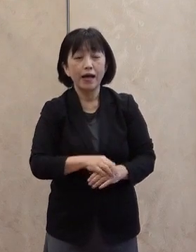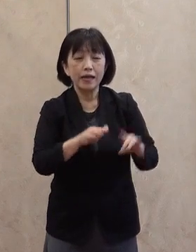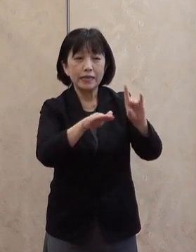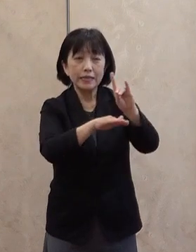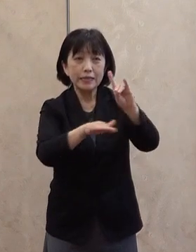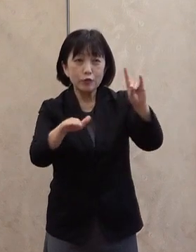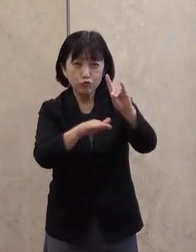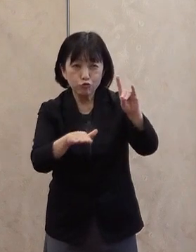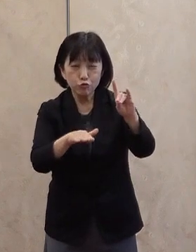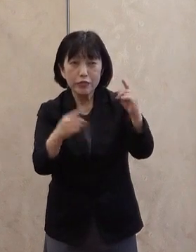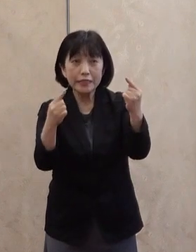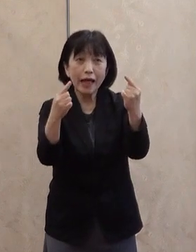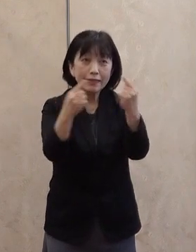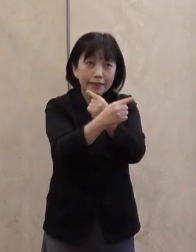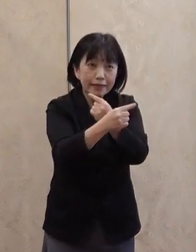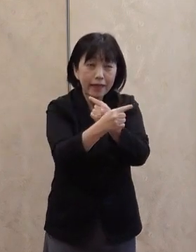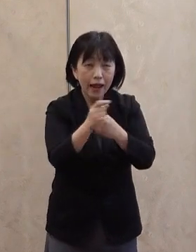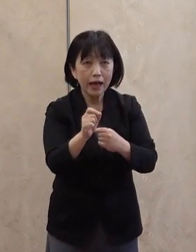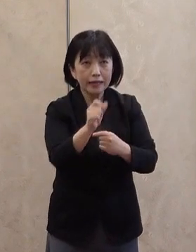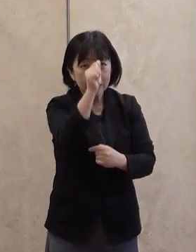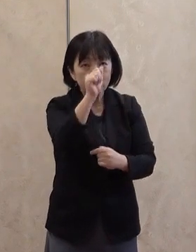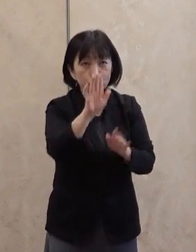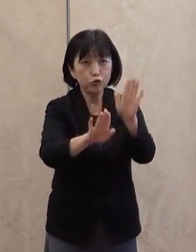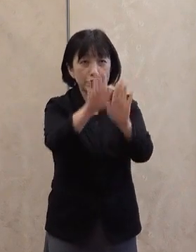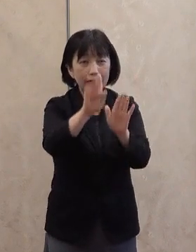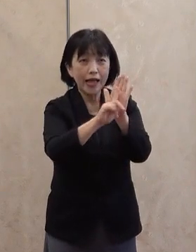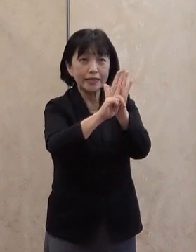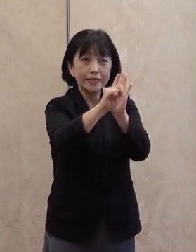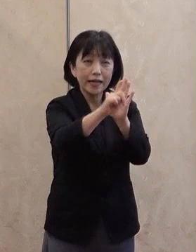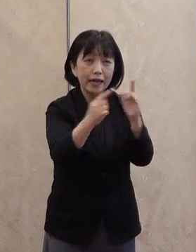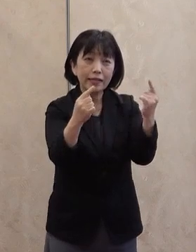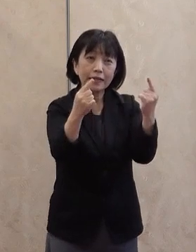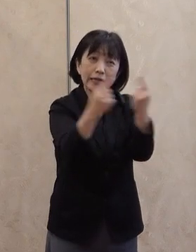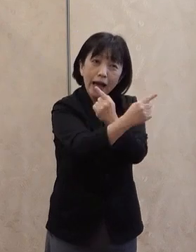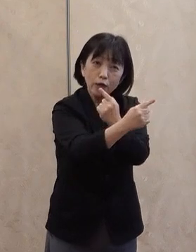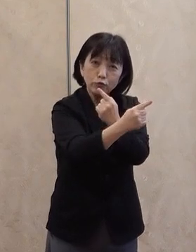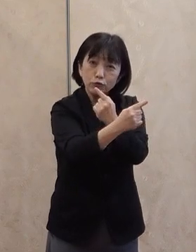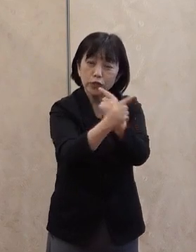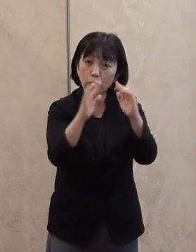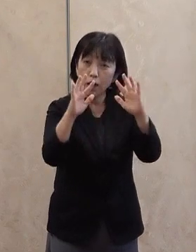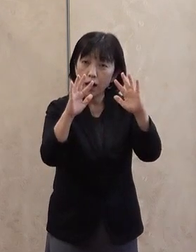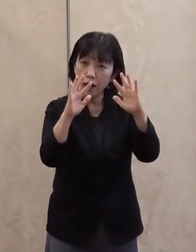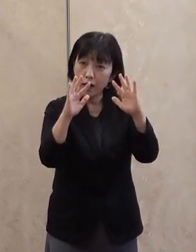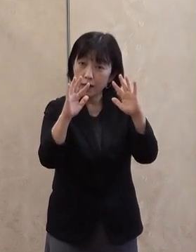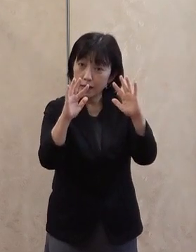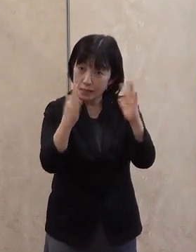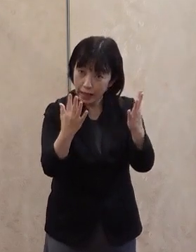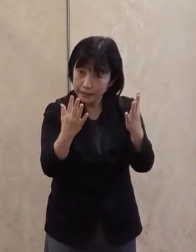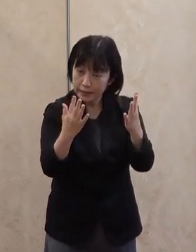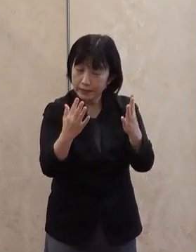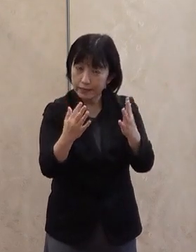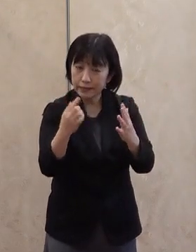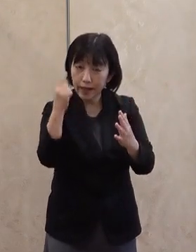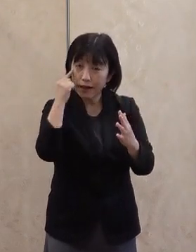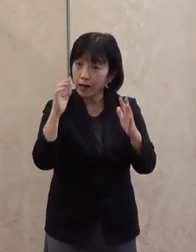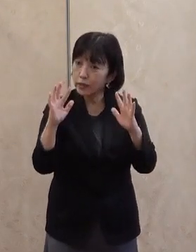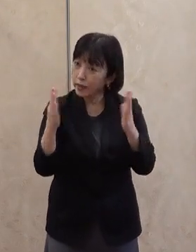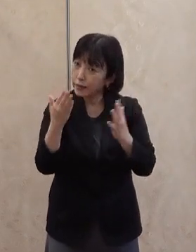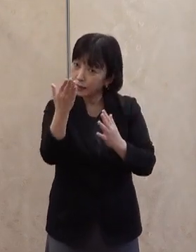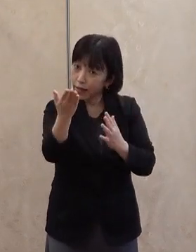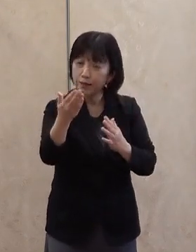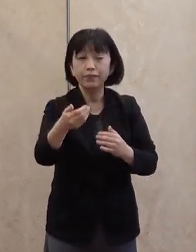準を達したら緊急事態宣言というまた別のものをやるとか、そういうことは今の時点ではお考えでないということでしょう